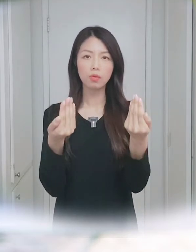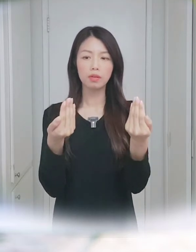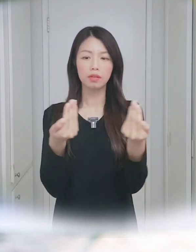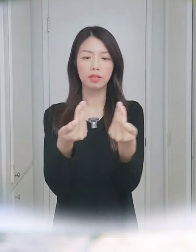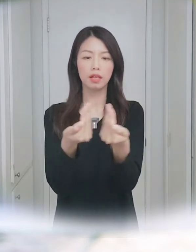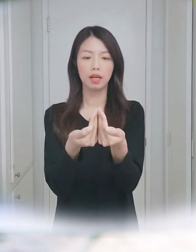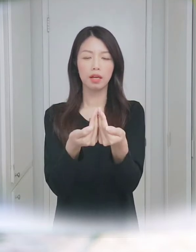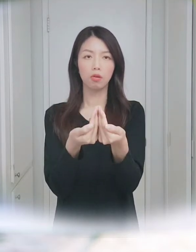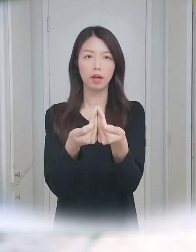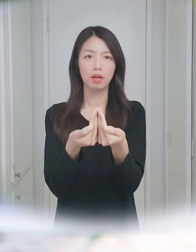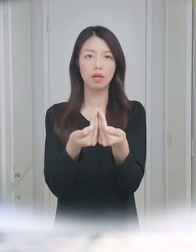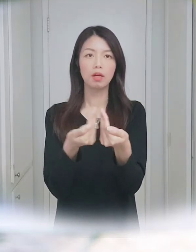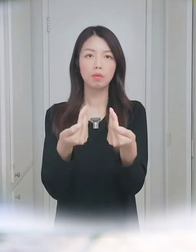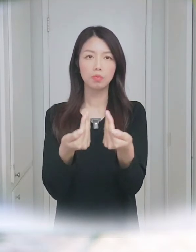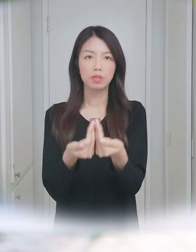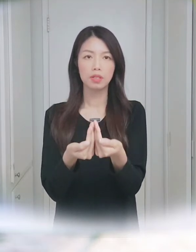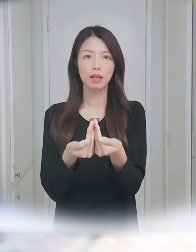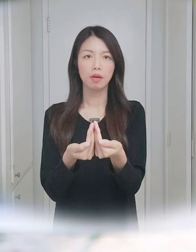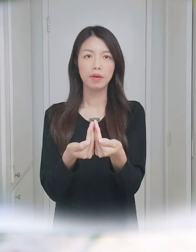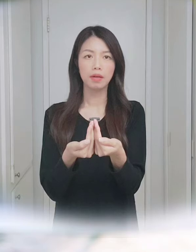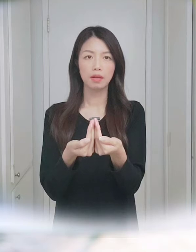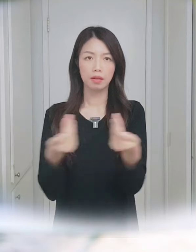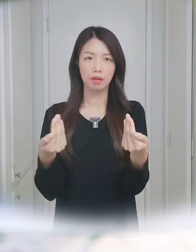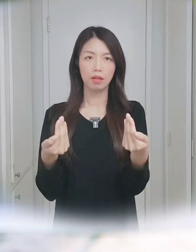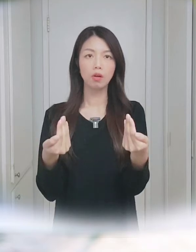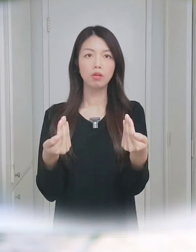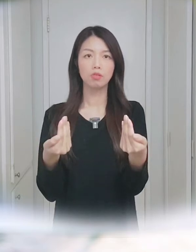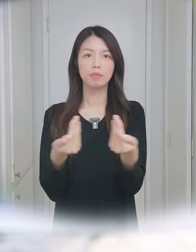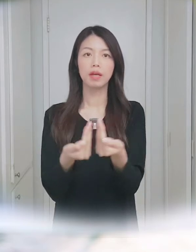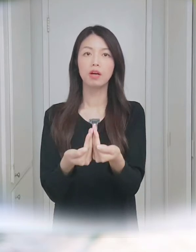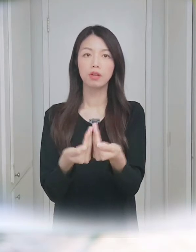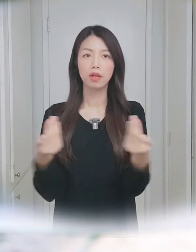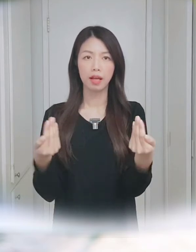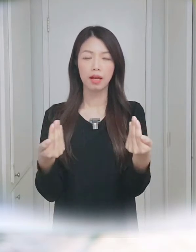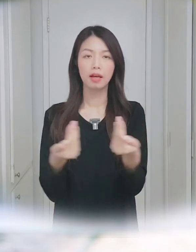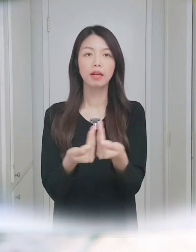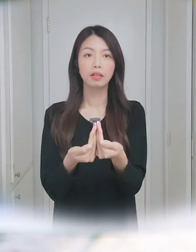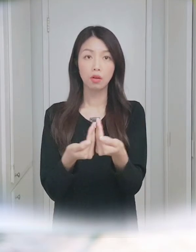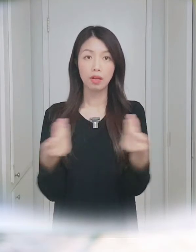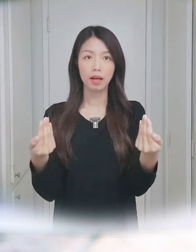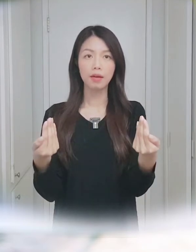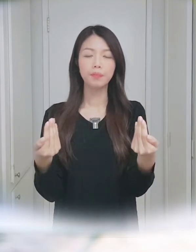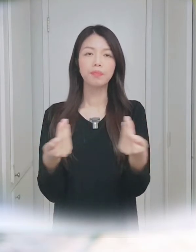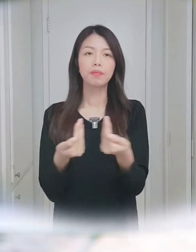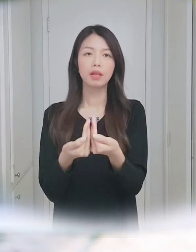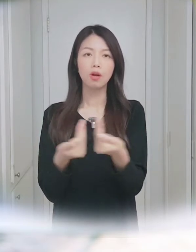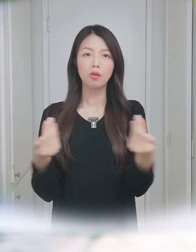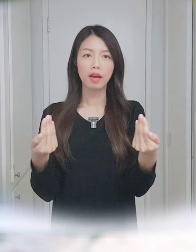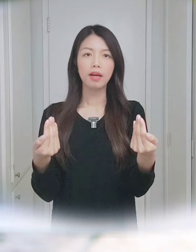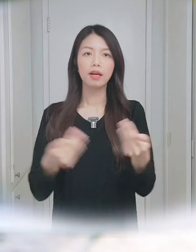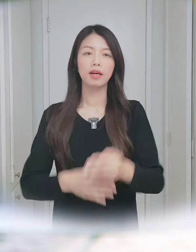이렇게 손등끼리 이렇게 붙이신 다음에 이렇게 떨어뜨려 주시면 돼요. 떠나갈